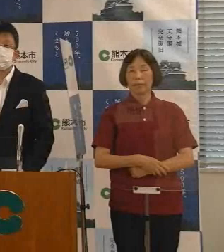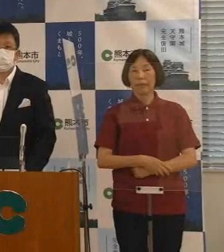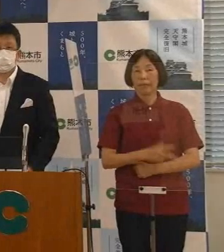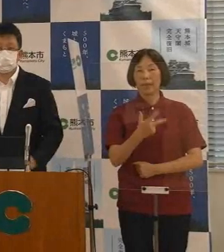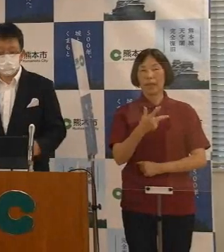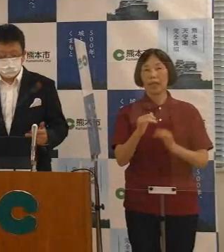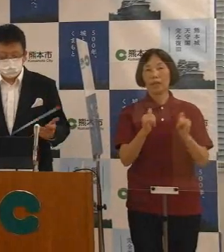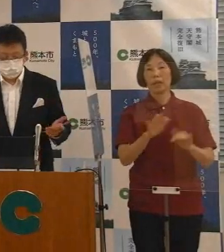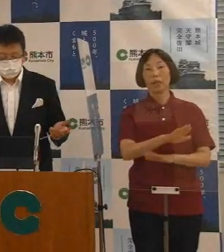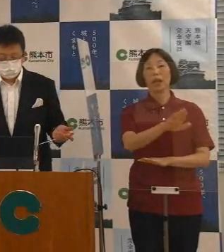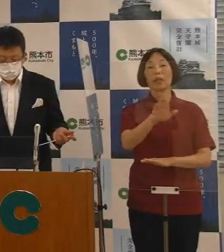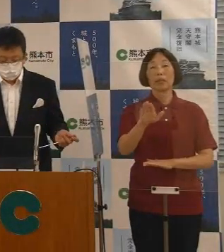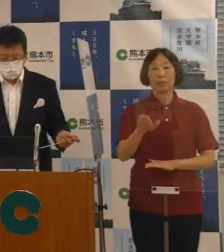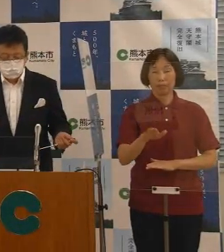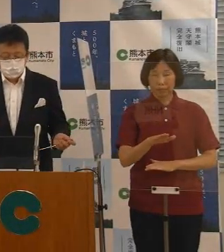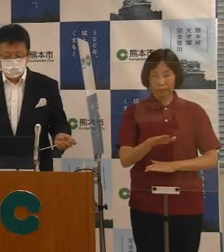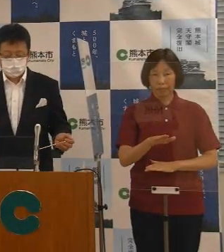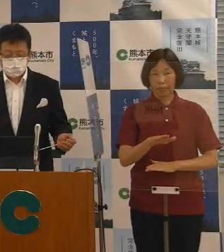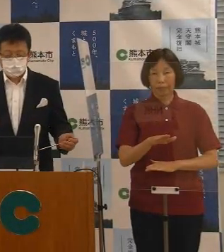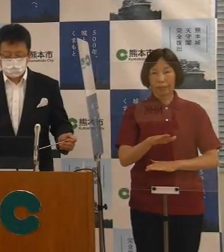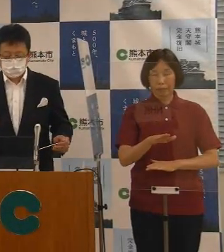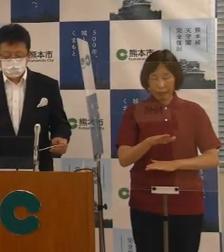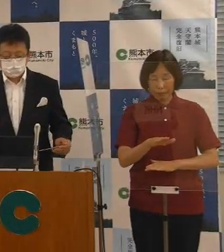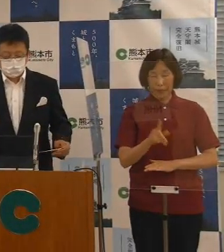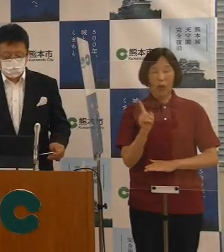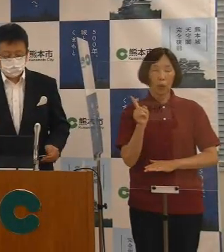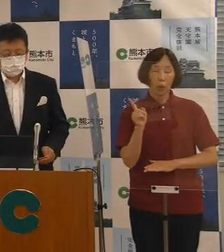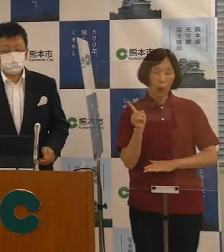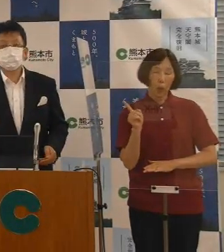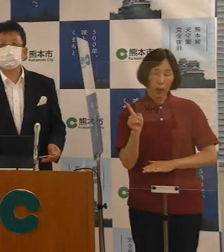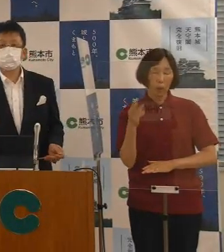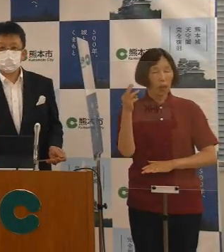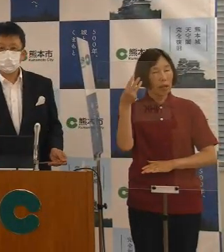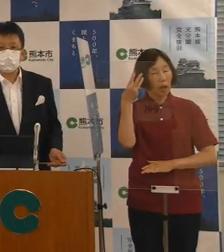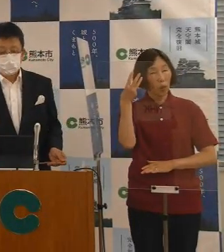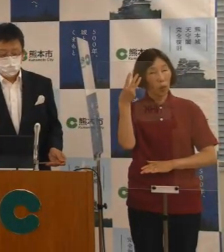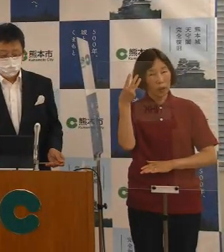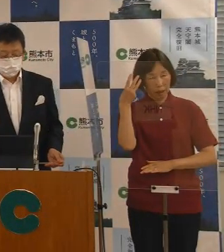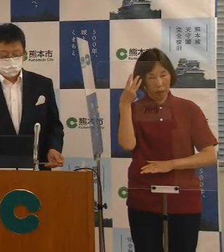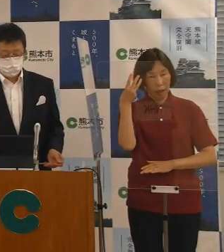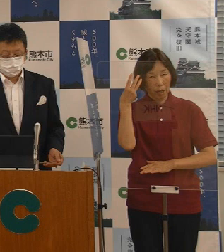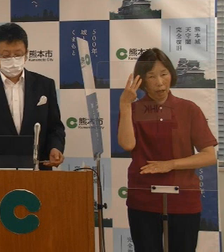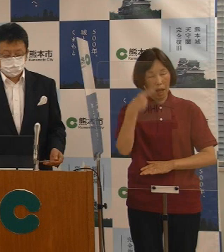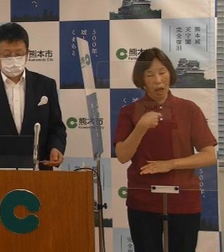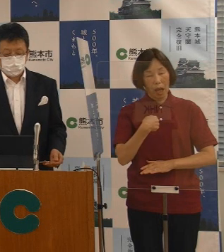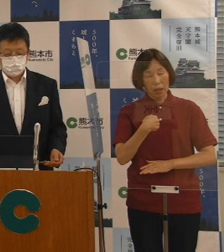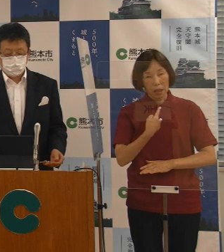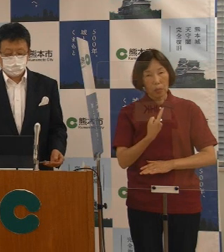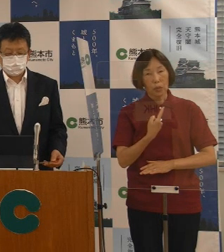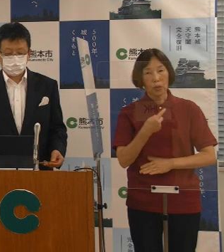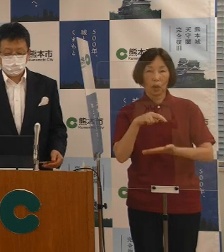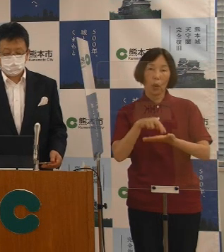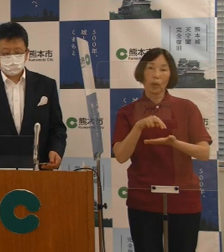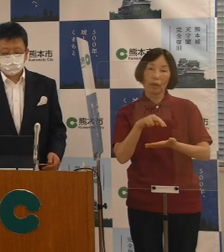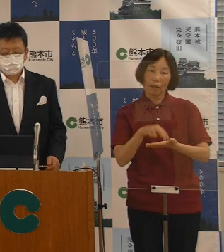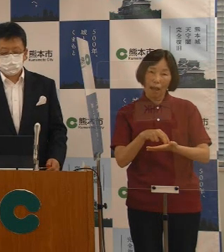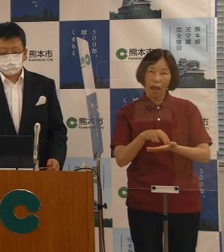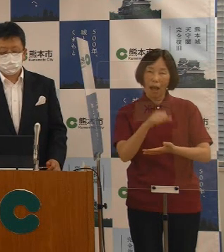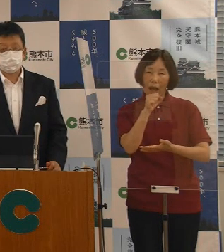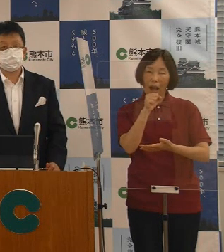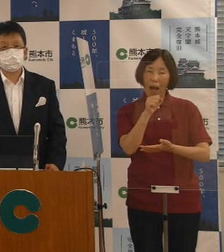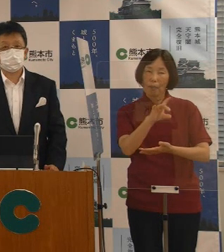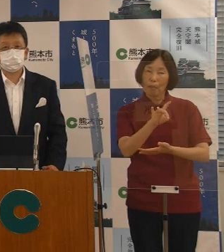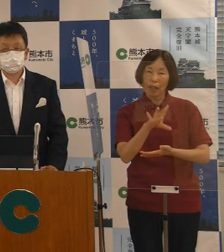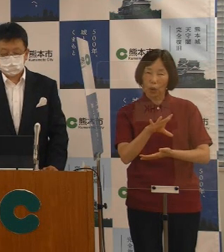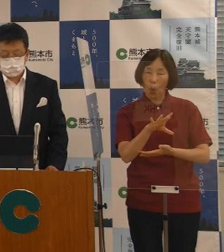市民の皆様におかれましてはどうかこのようなデータも参考にしていただき、ご自身にとってメリットデメリット